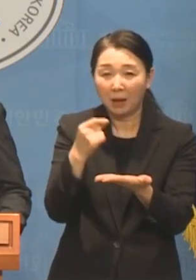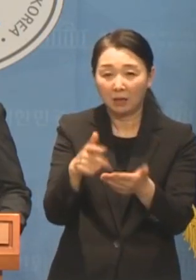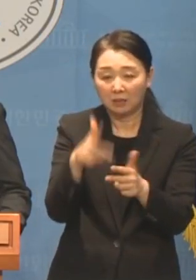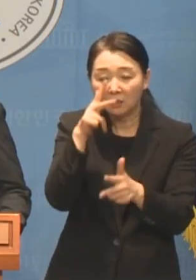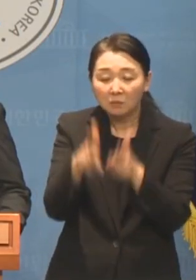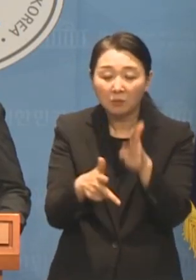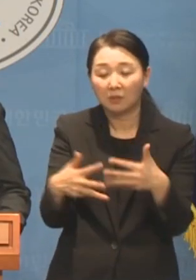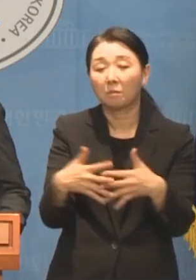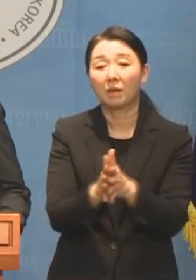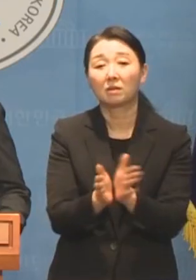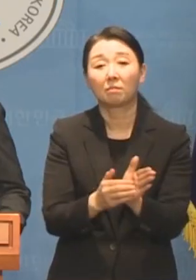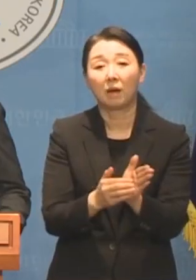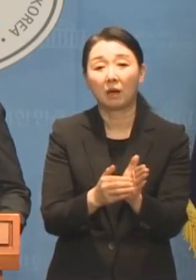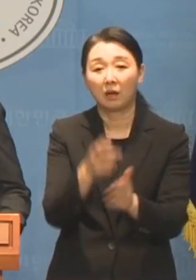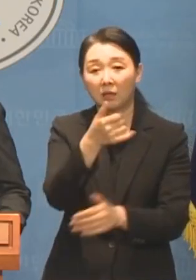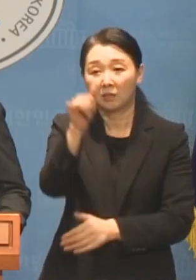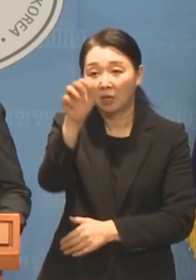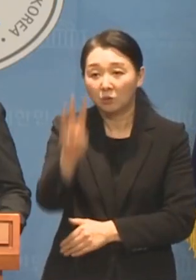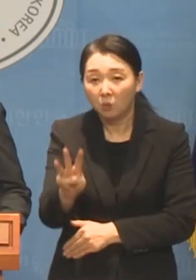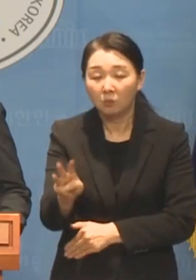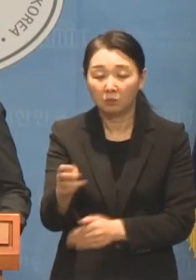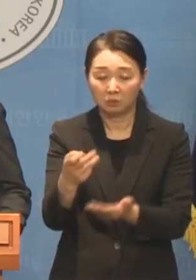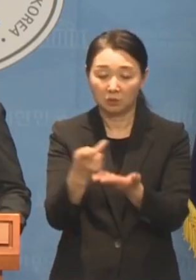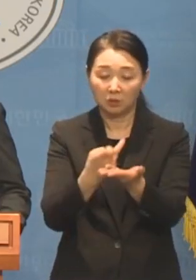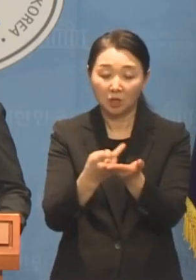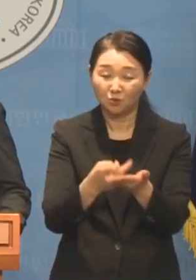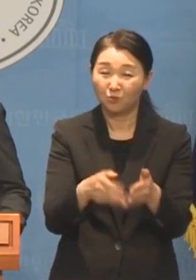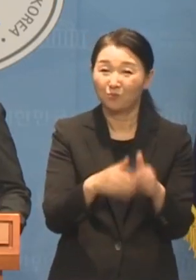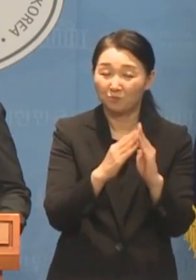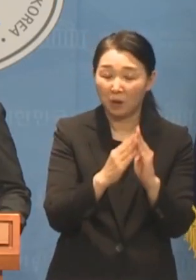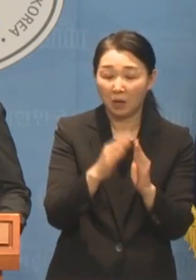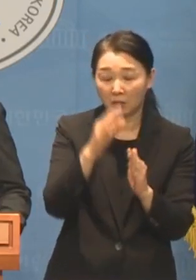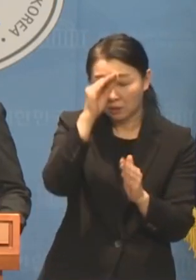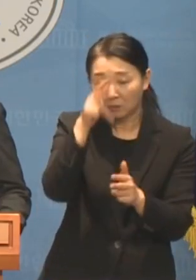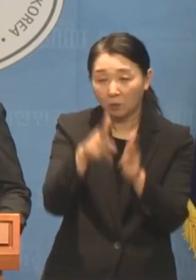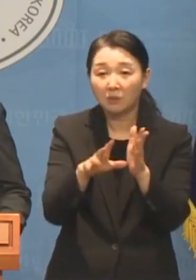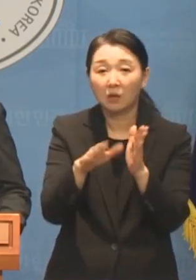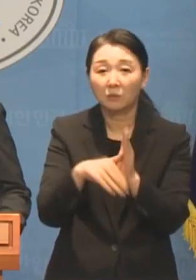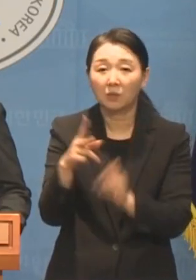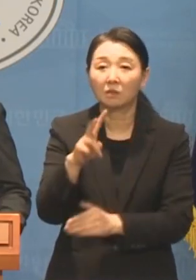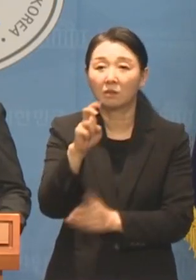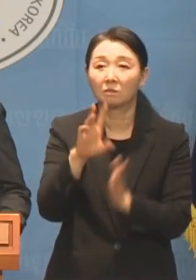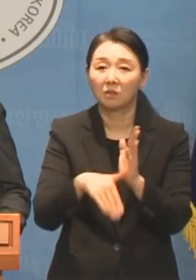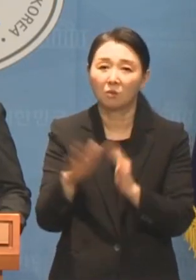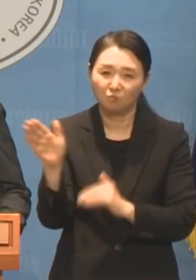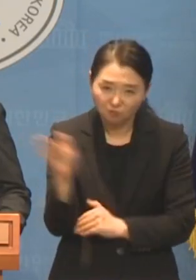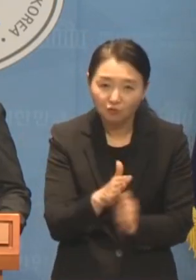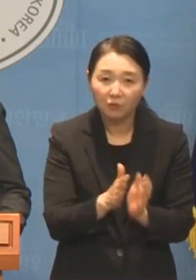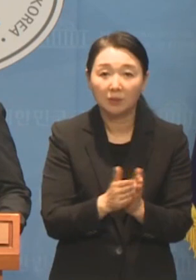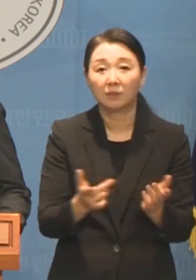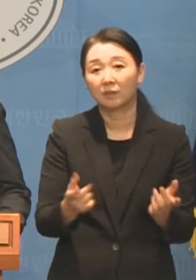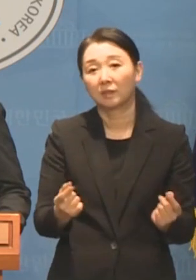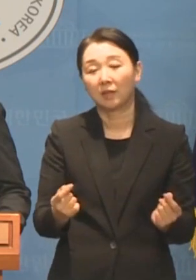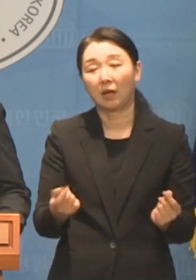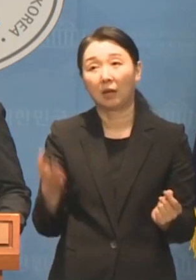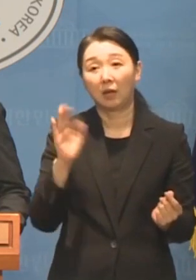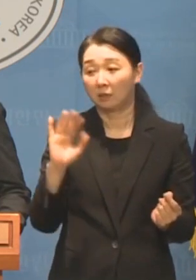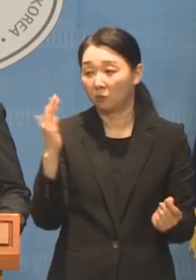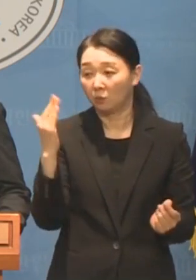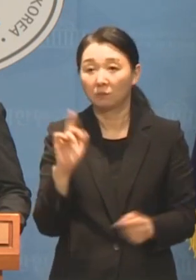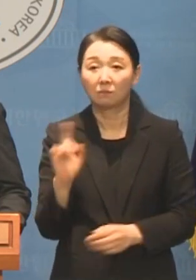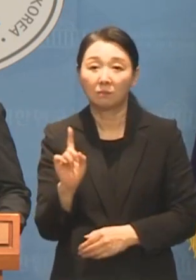폐지하였습니다. 세종시와 제주에 시행되었던 시범사업은 2022년부터였습니다. 그런데